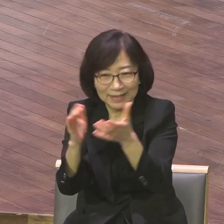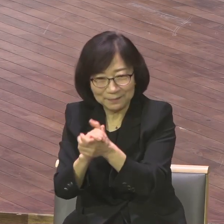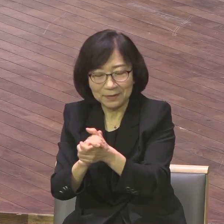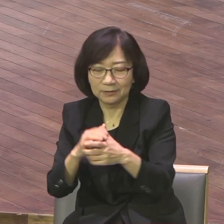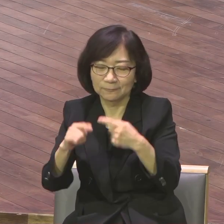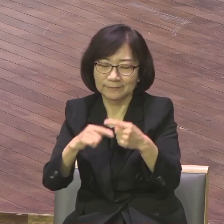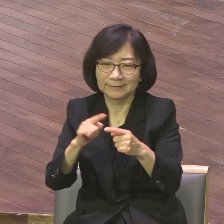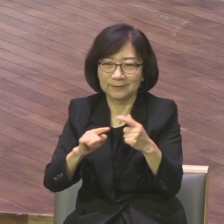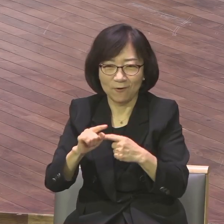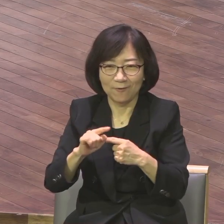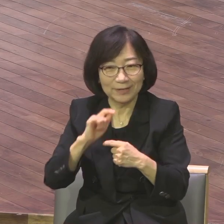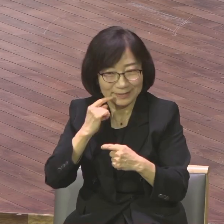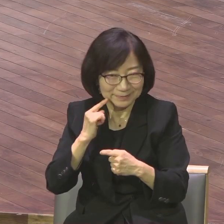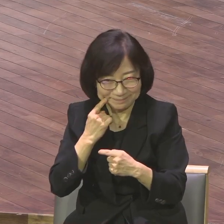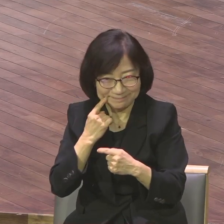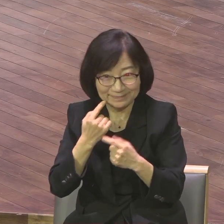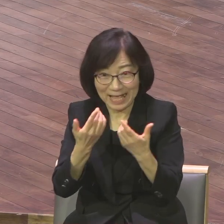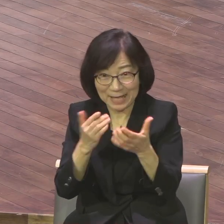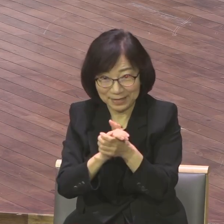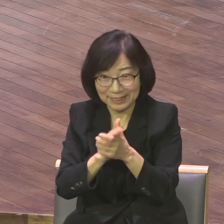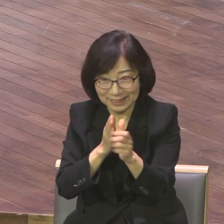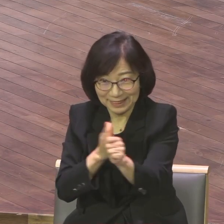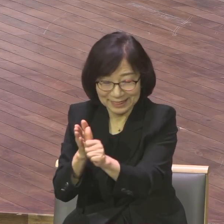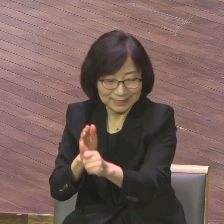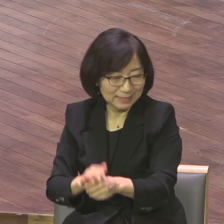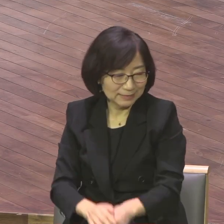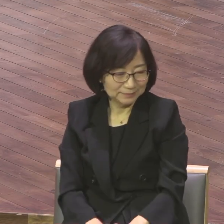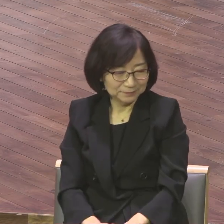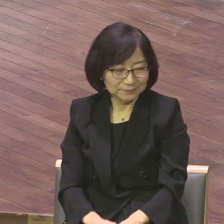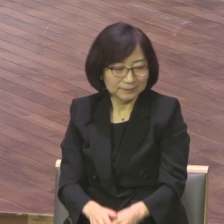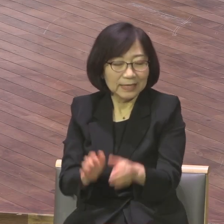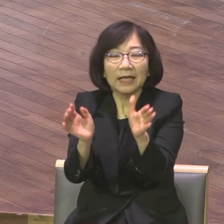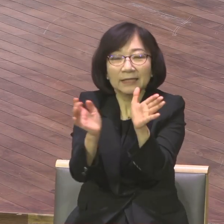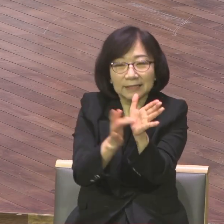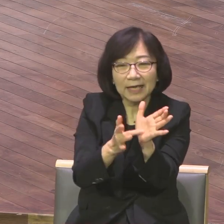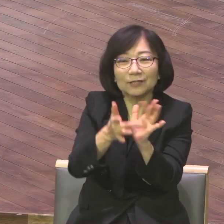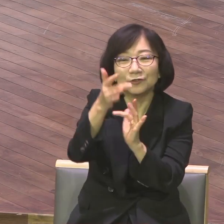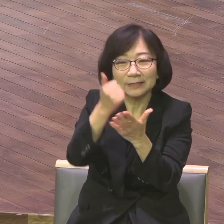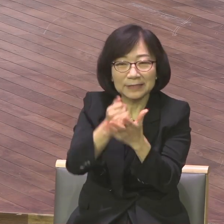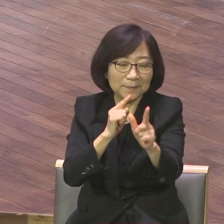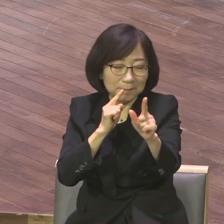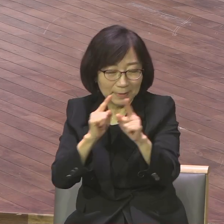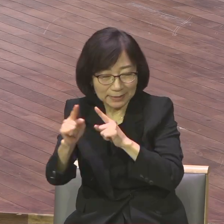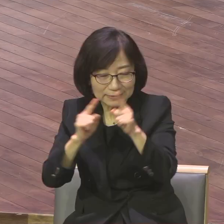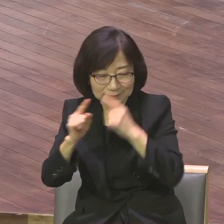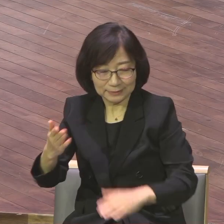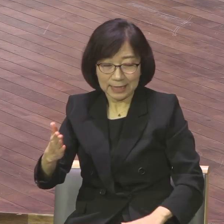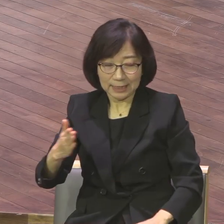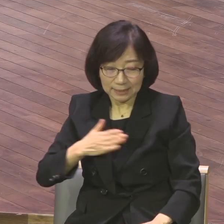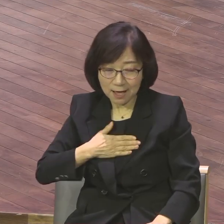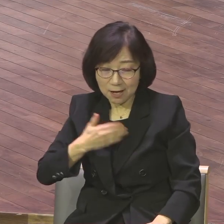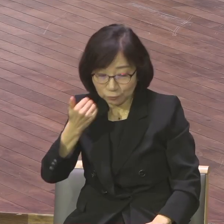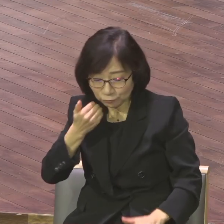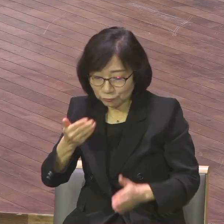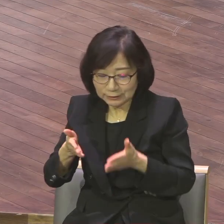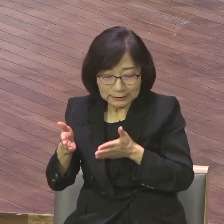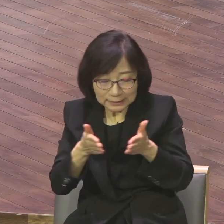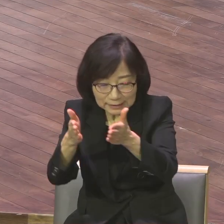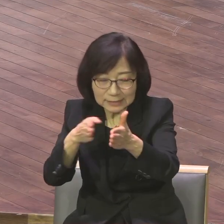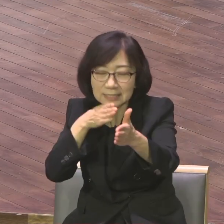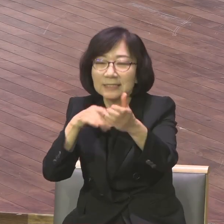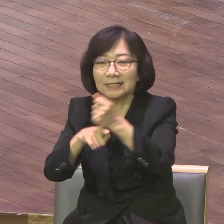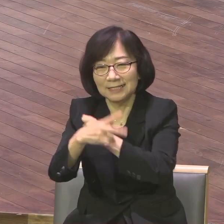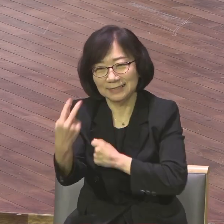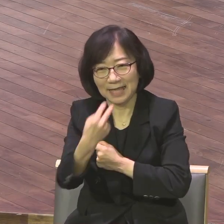있기를 바랍니다. 신앙 고백합니다. 예수께서 이르시되 내가 곧 길이요